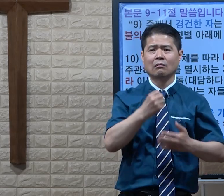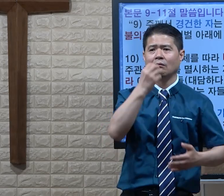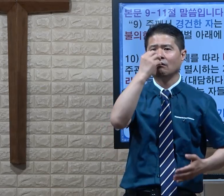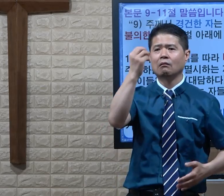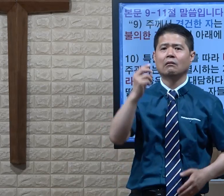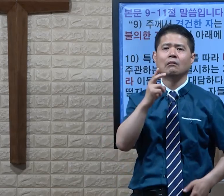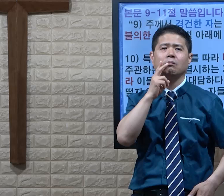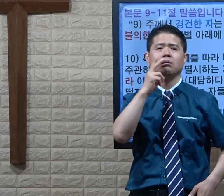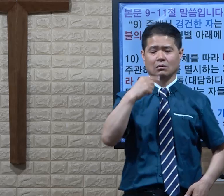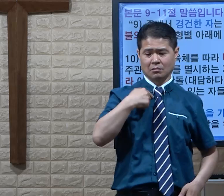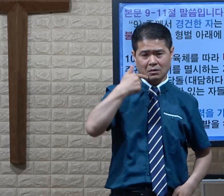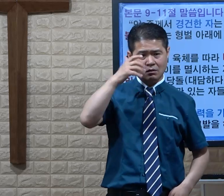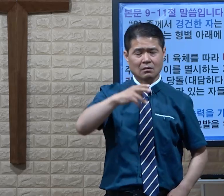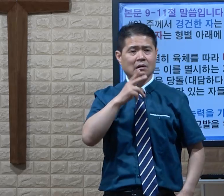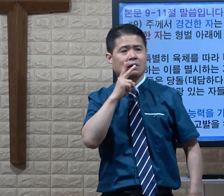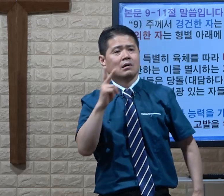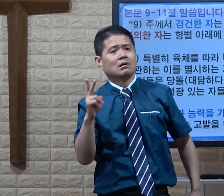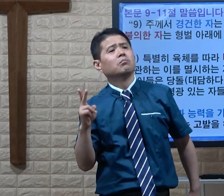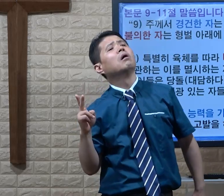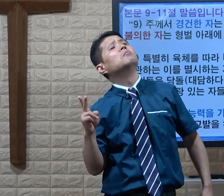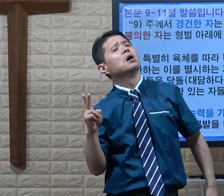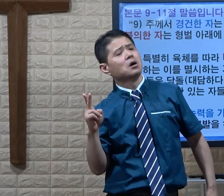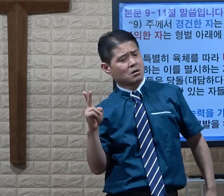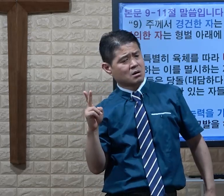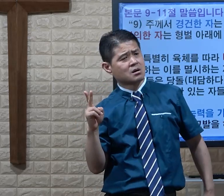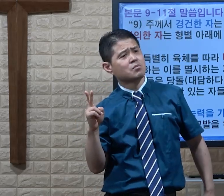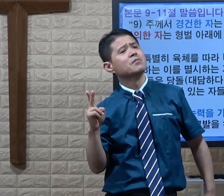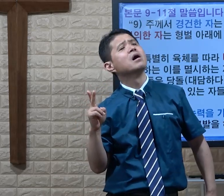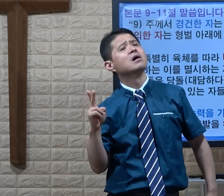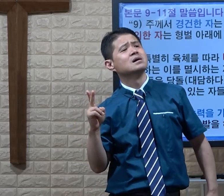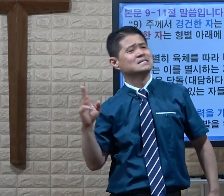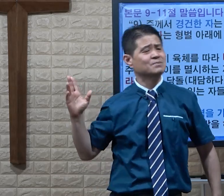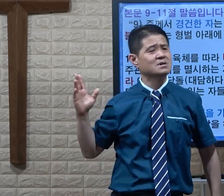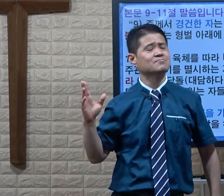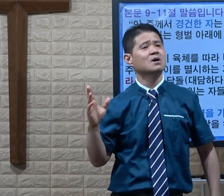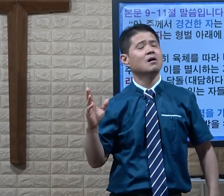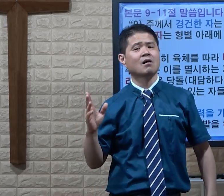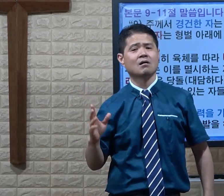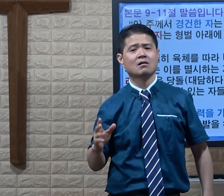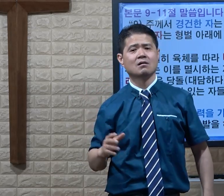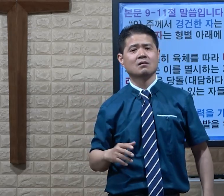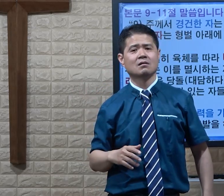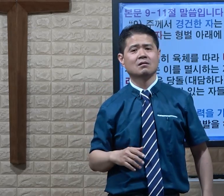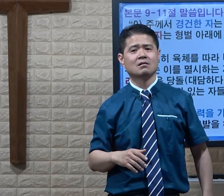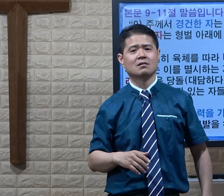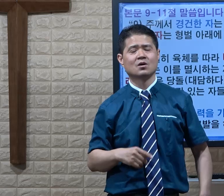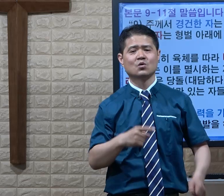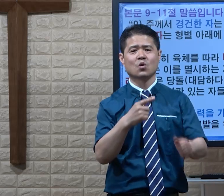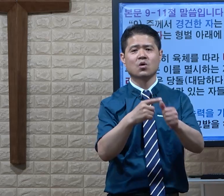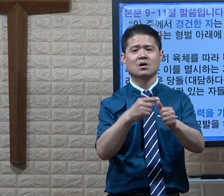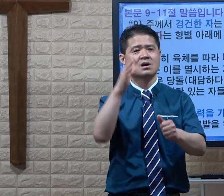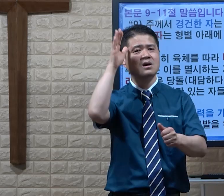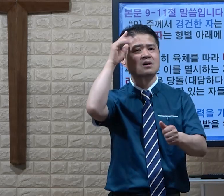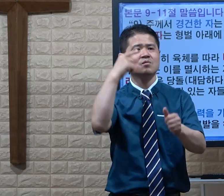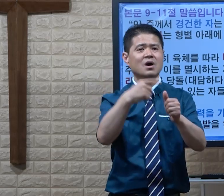불구하고 건장하게 담배를 피면서 사람들에게 시비를 걸고 그런 삶을 살았던